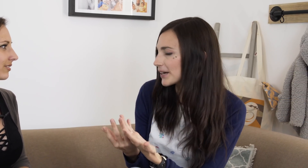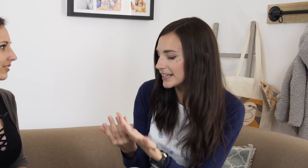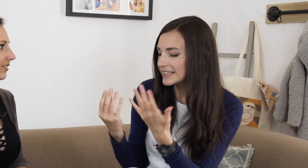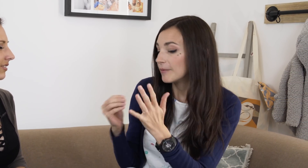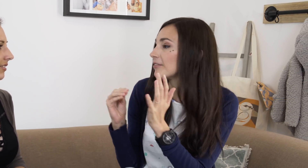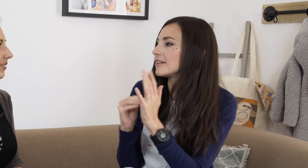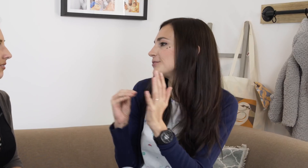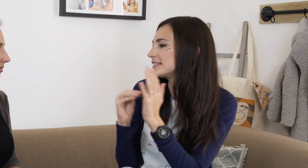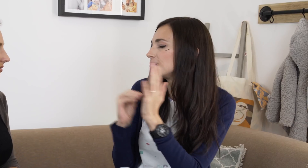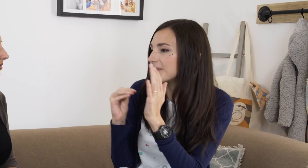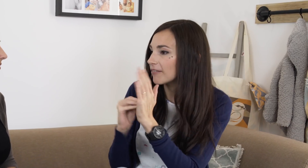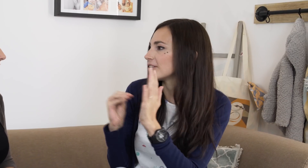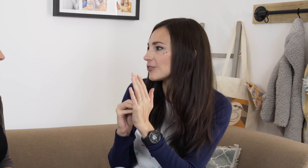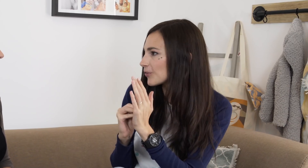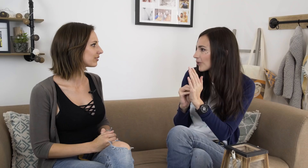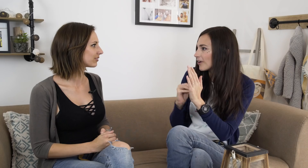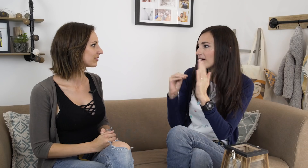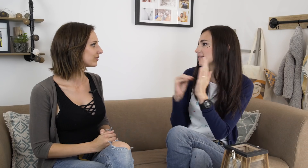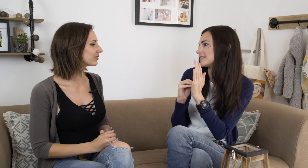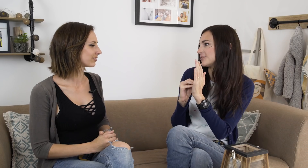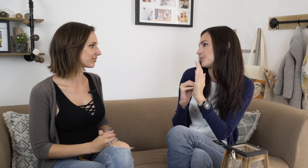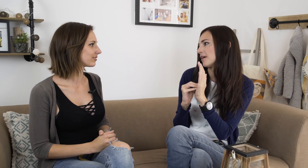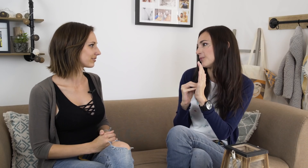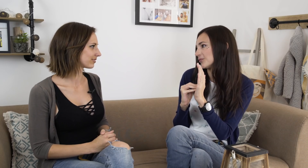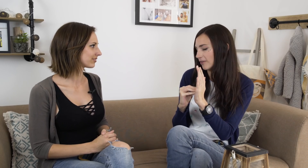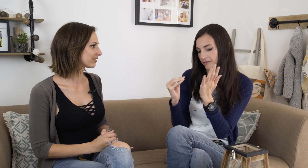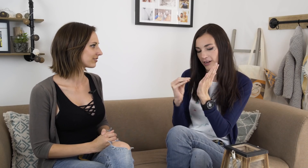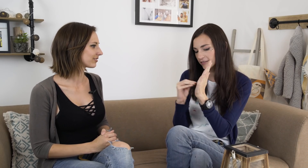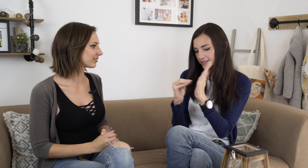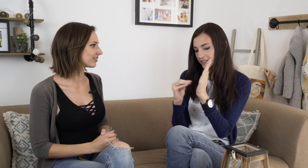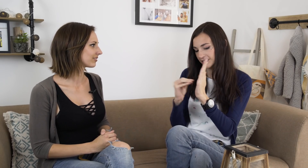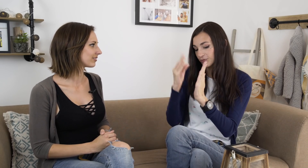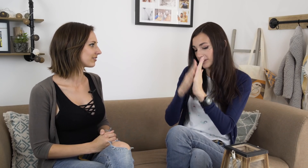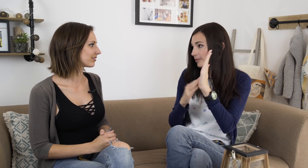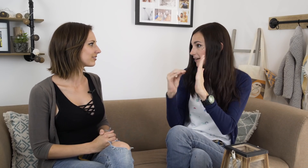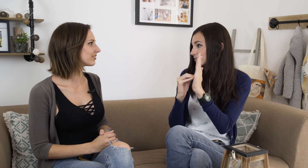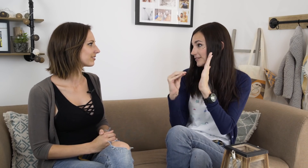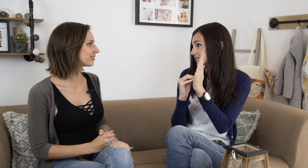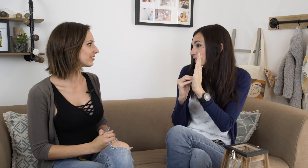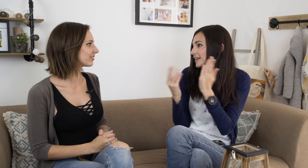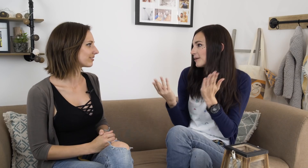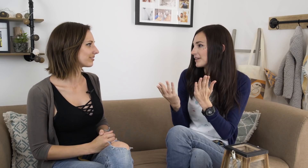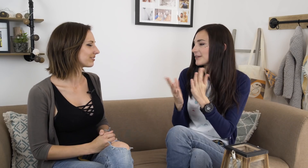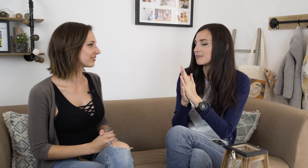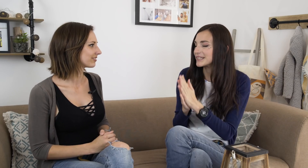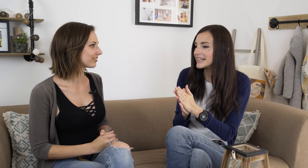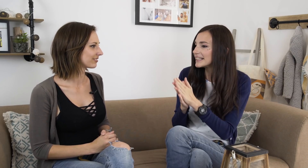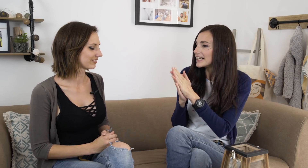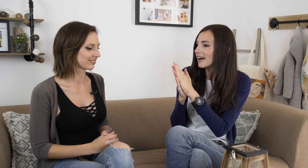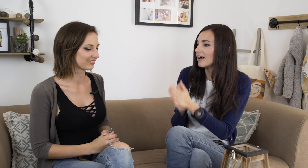pleurer. Voilà, lui s'il peut faire voilà, j'en veux encore, c'est super important, voilà, c'est tout simple, hein, pas très compliqué. Il